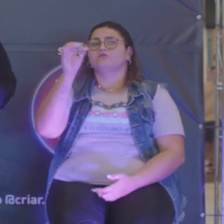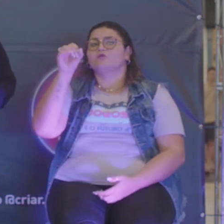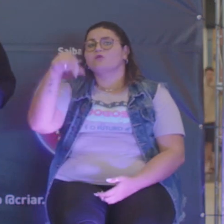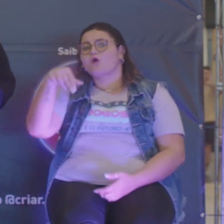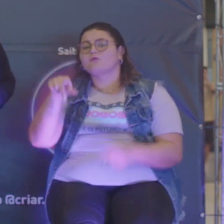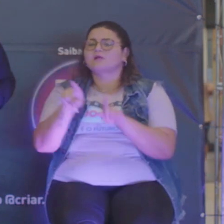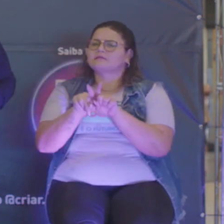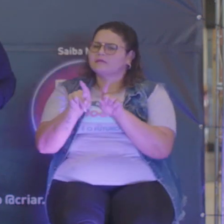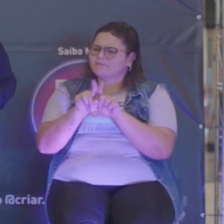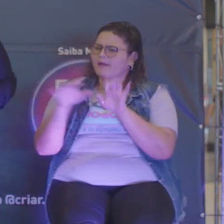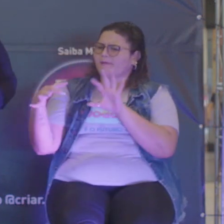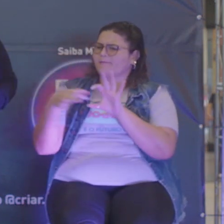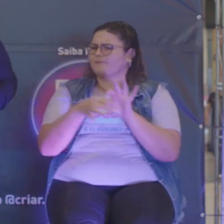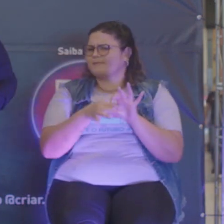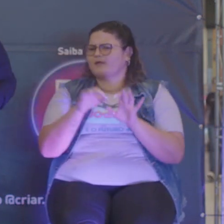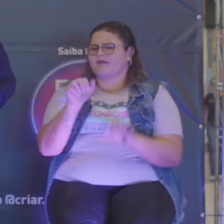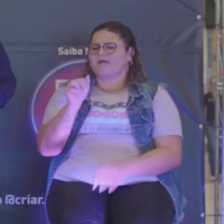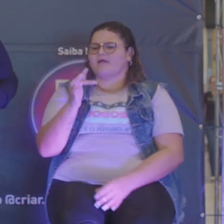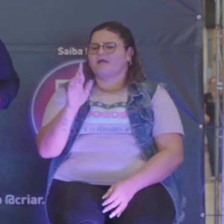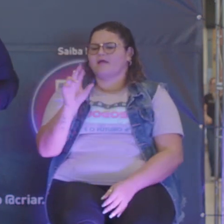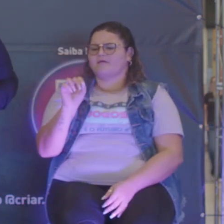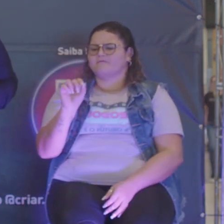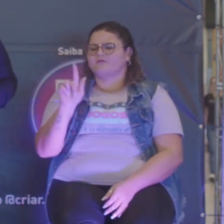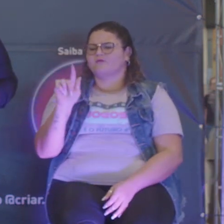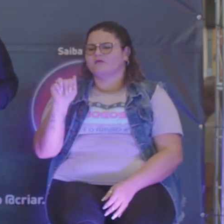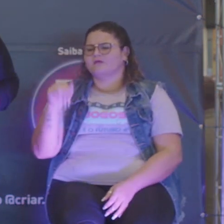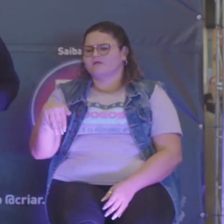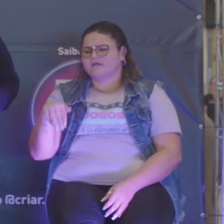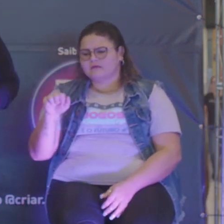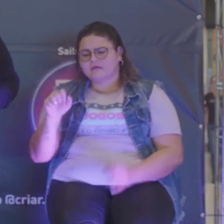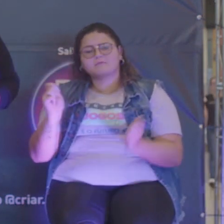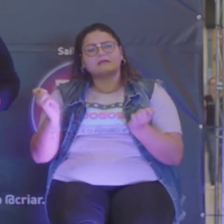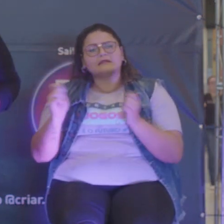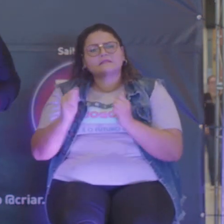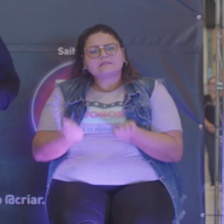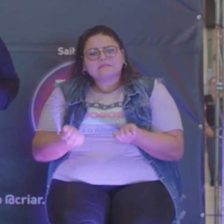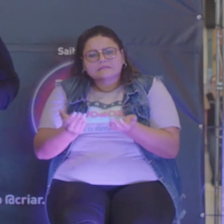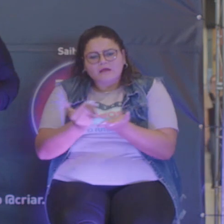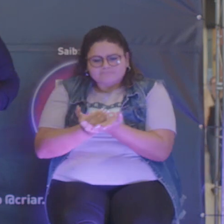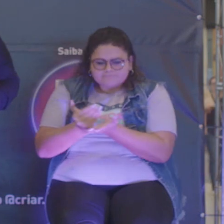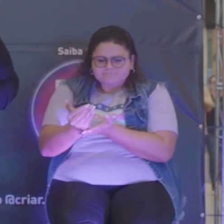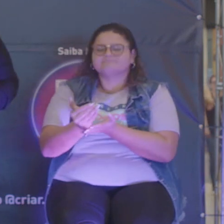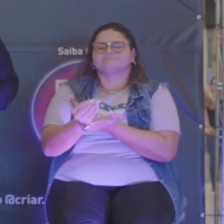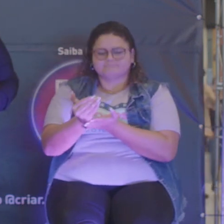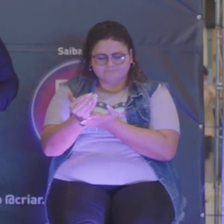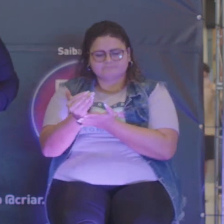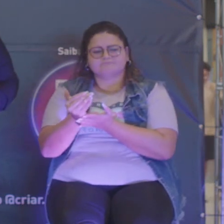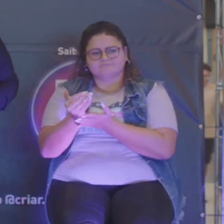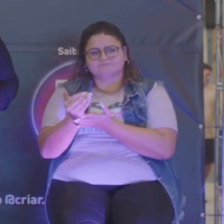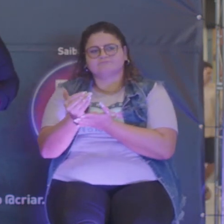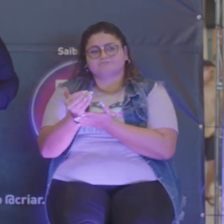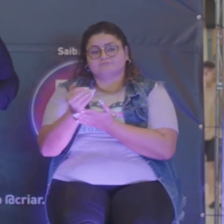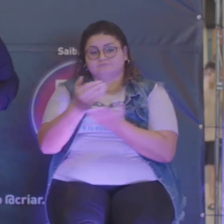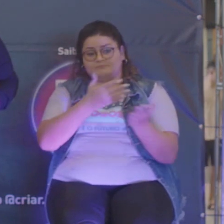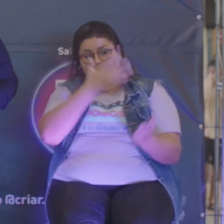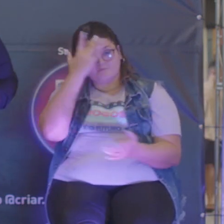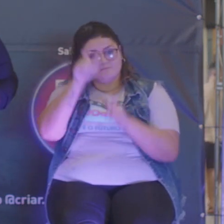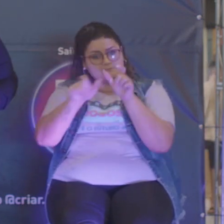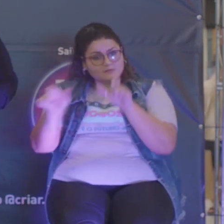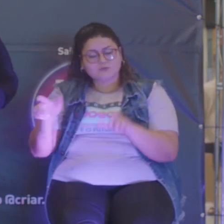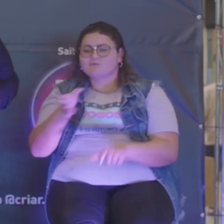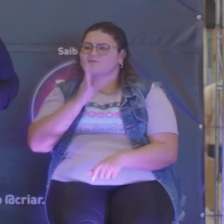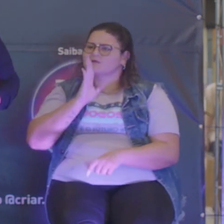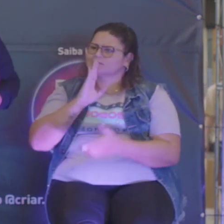outros projetos sociais, como o Afro Games, que a gente estava conversando, para dar essa entrada, essa oportunidade para a galera conhecer, a